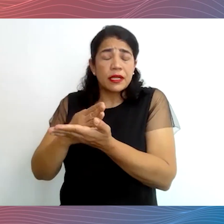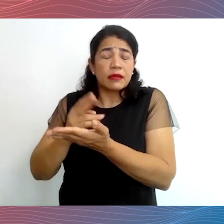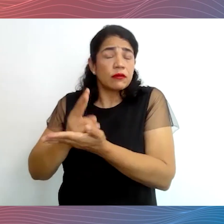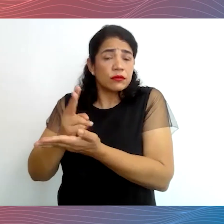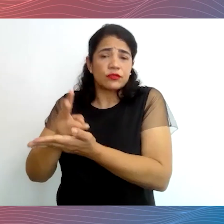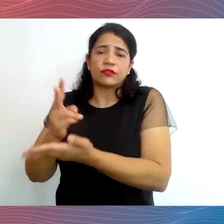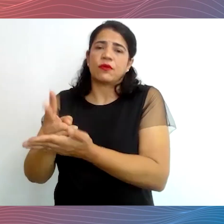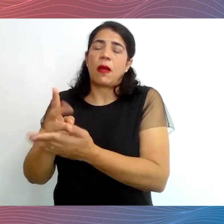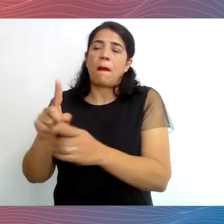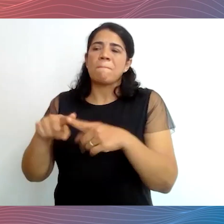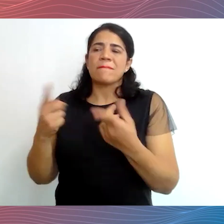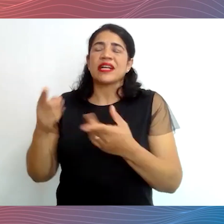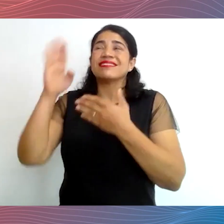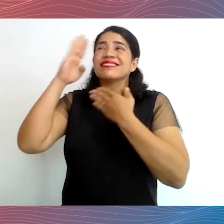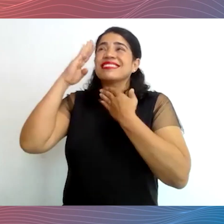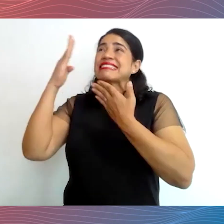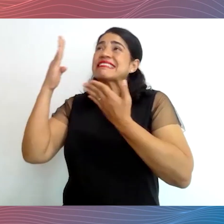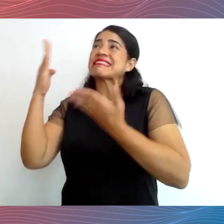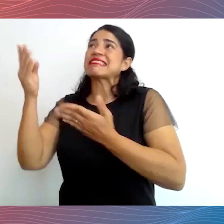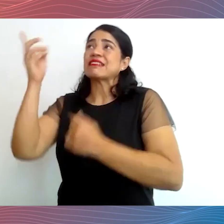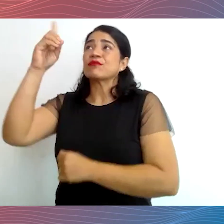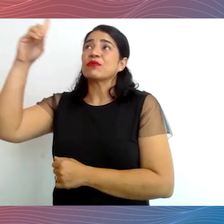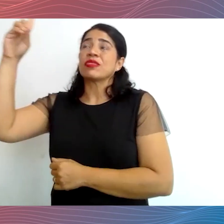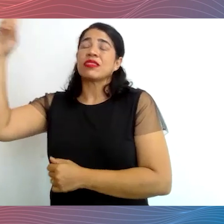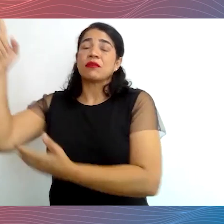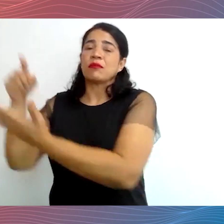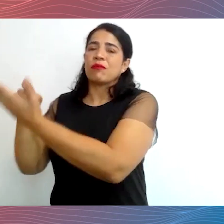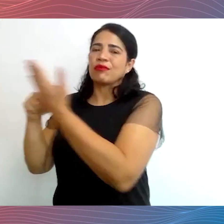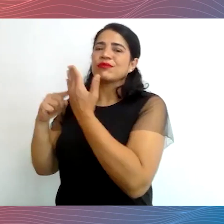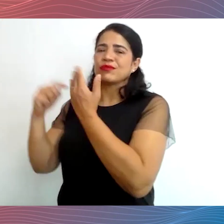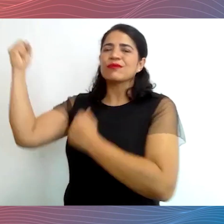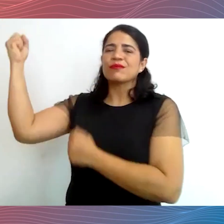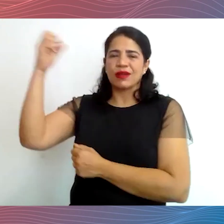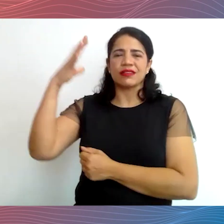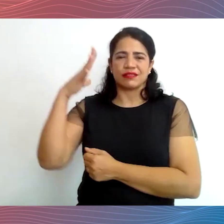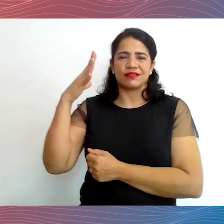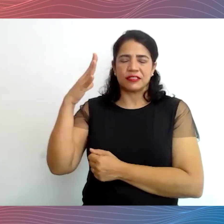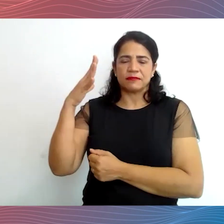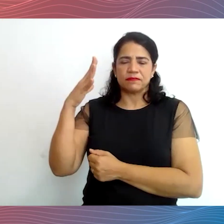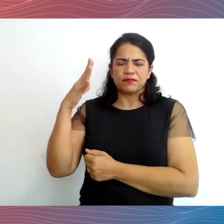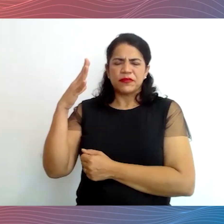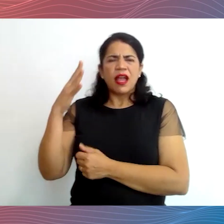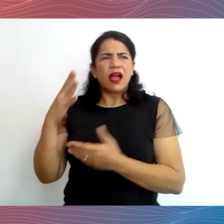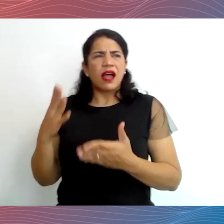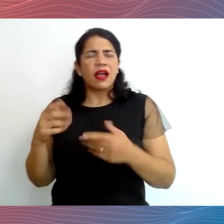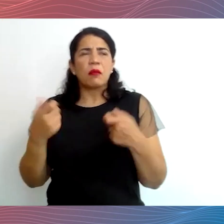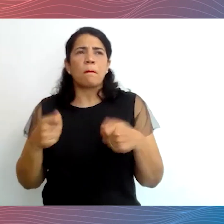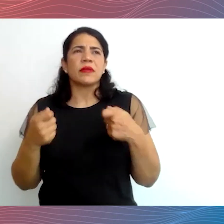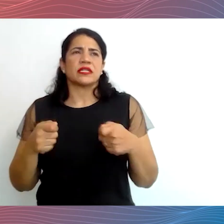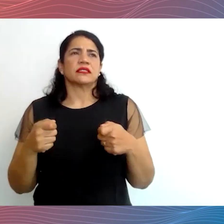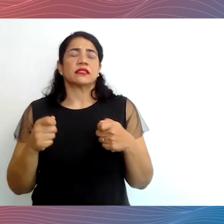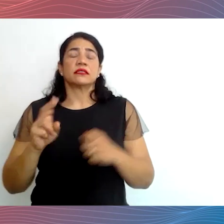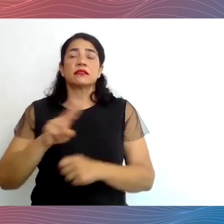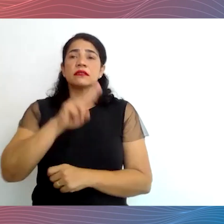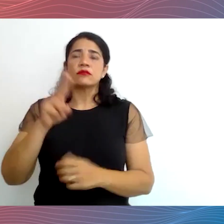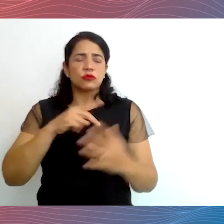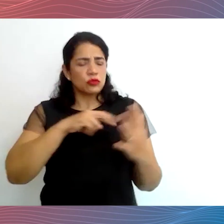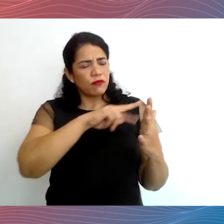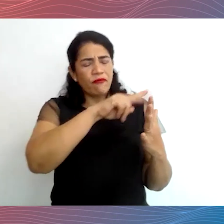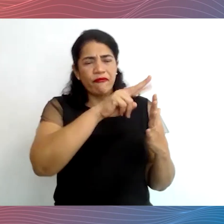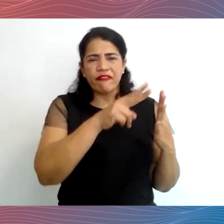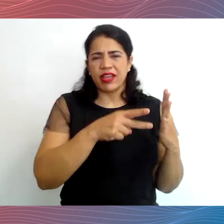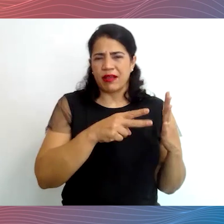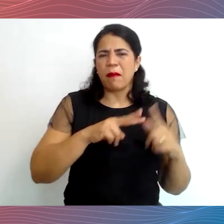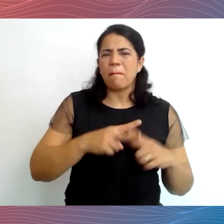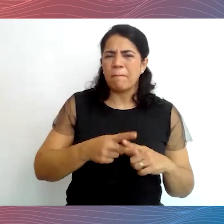nos deu uma luz. Vamos entrar, usar ferramentas que o Senhor nos deu que o Senhor está,